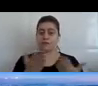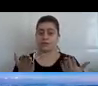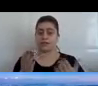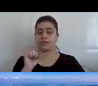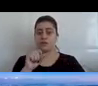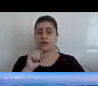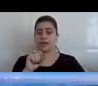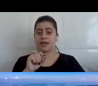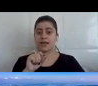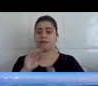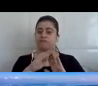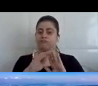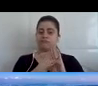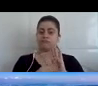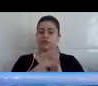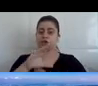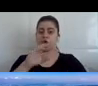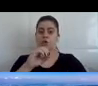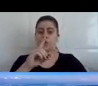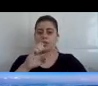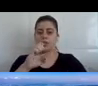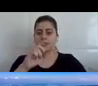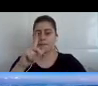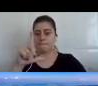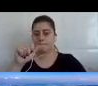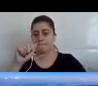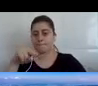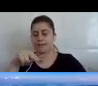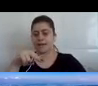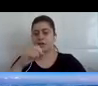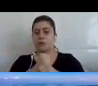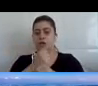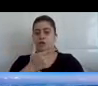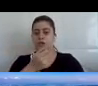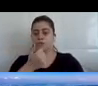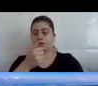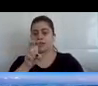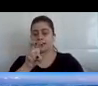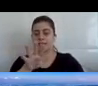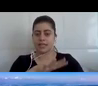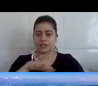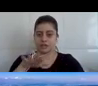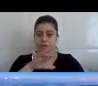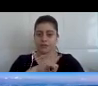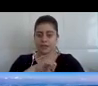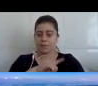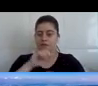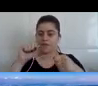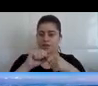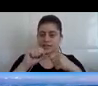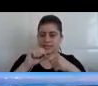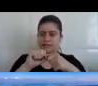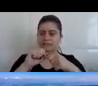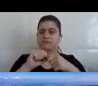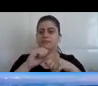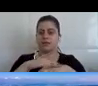que é a Companhia de Planejamento do DF, de 2015. Então, nessa região, a gente tem a porção da produção em grande escala,